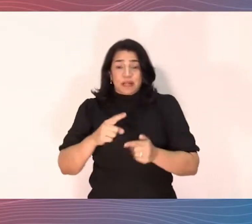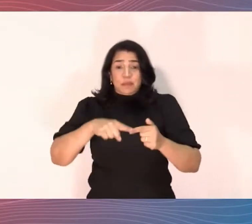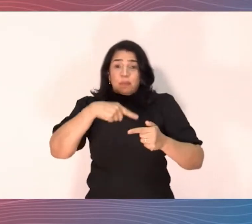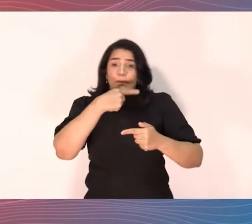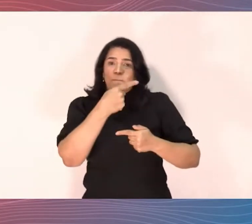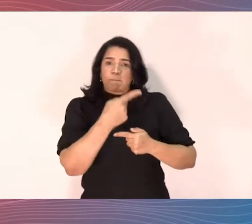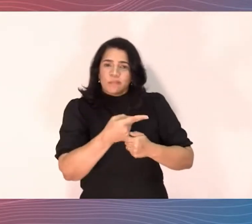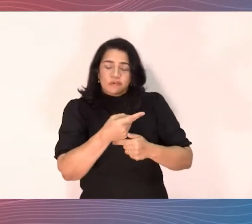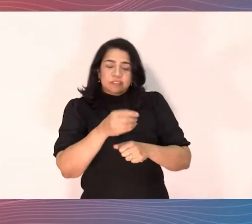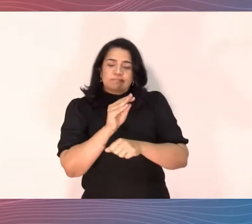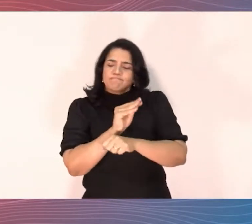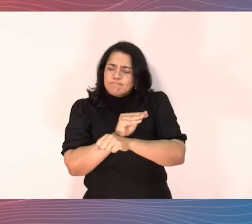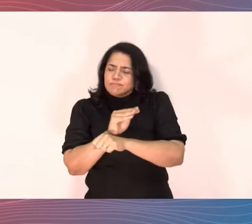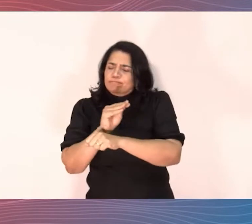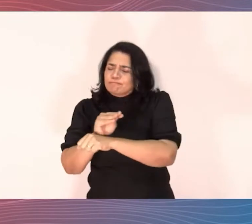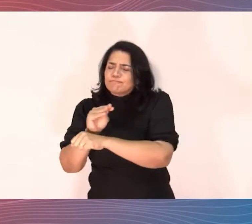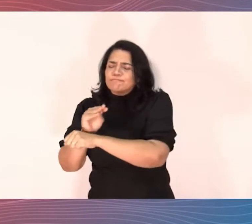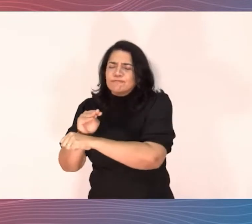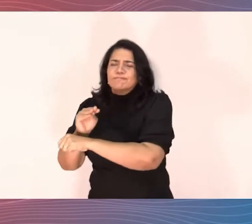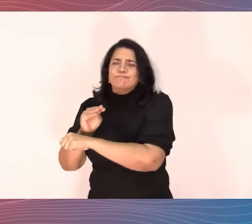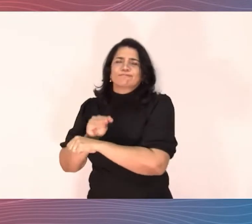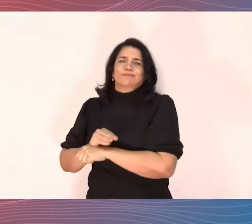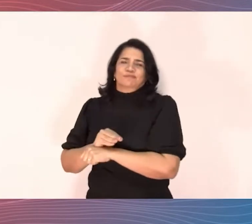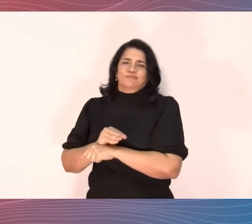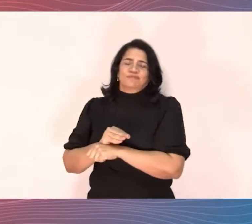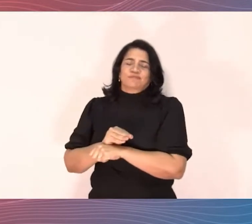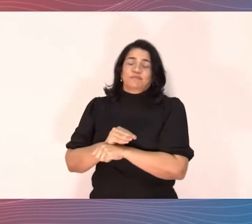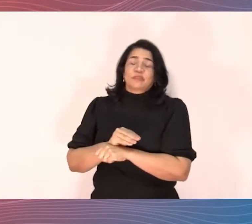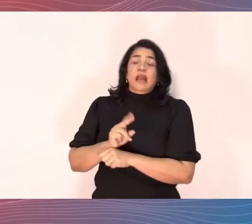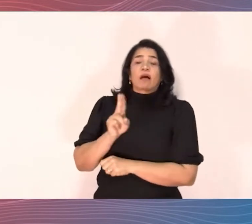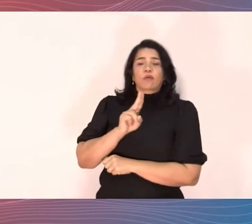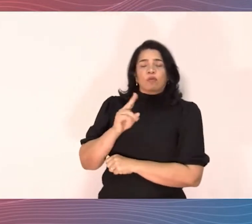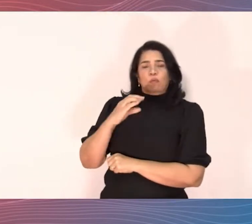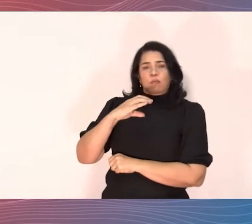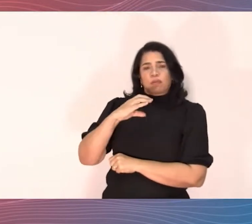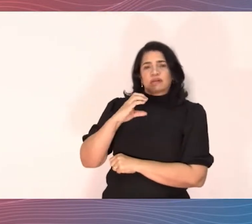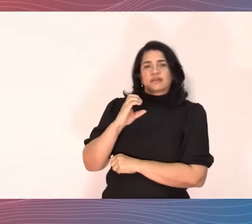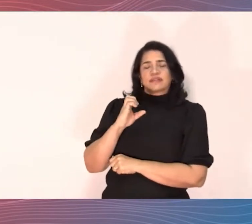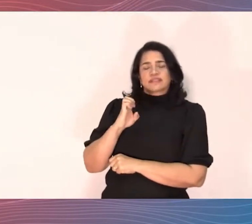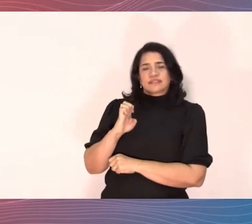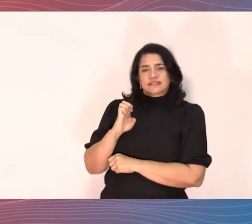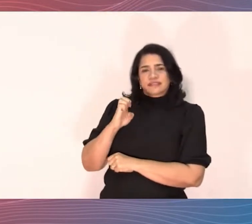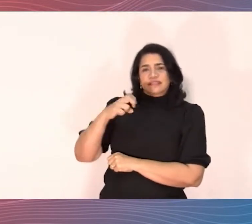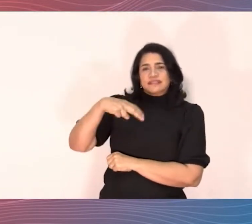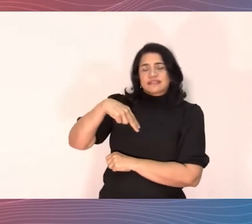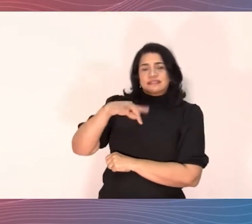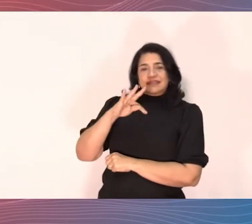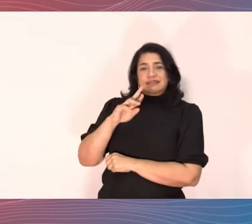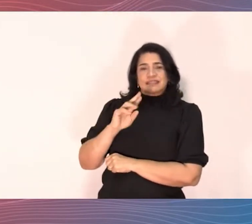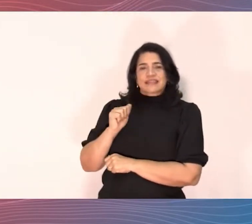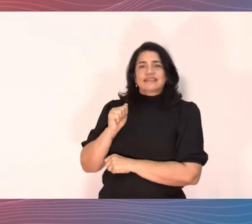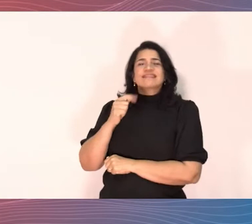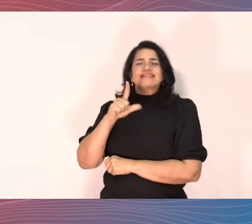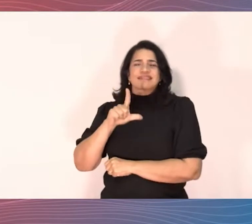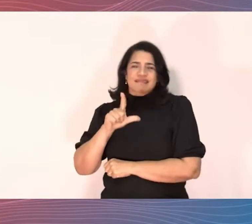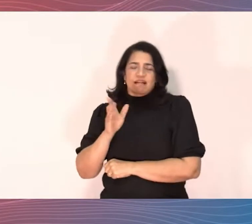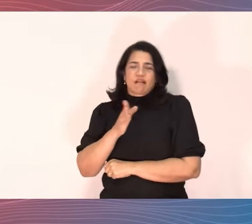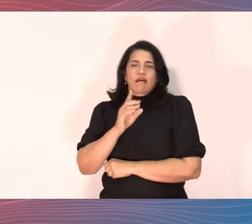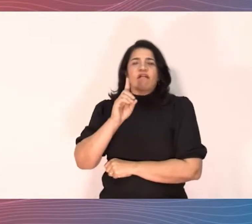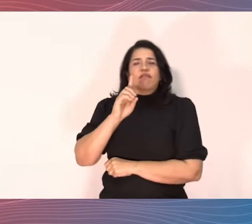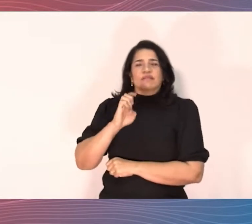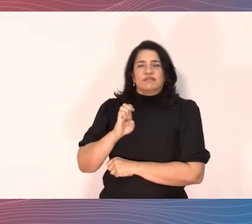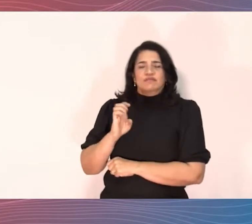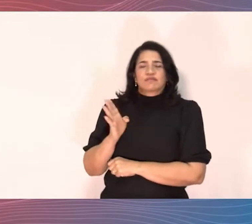aquele primeiro atendimento de socorro, certo? E aí entrega para a rede de cuidado. E a rede de